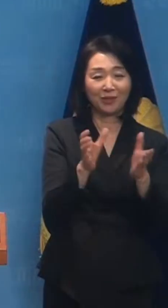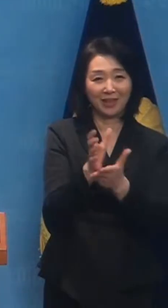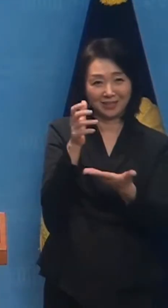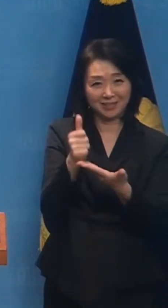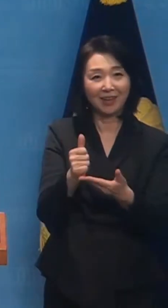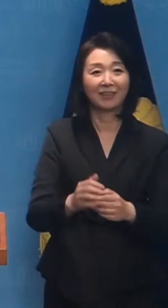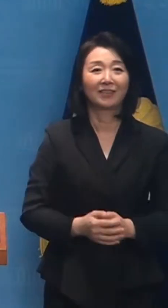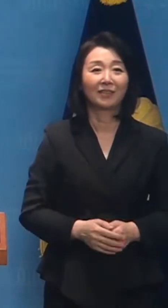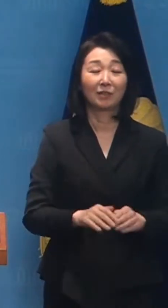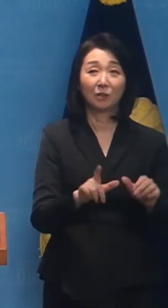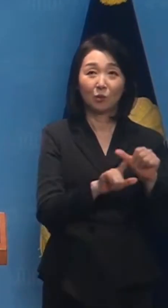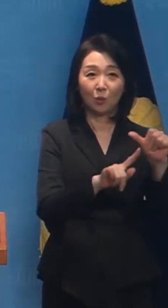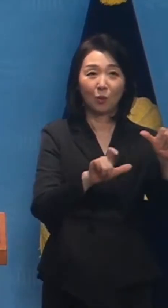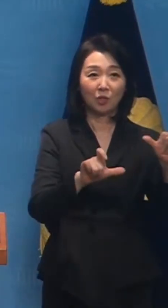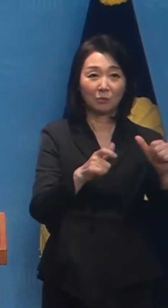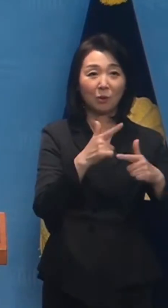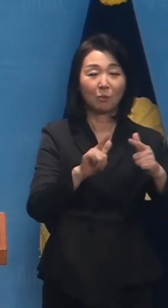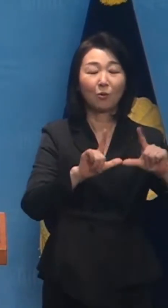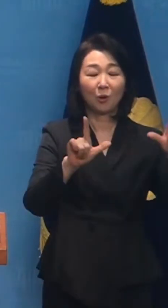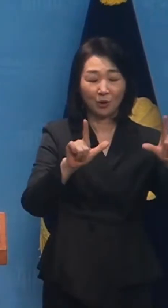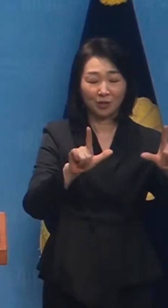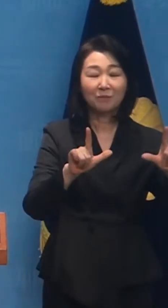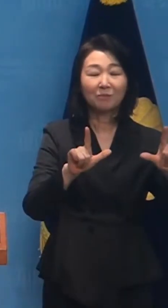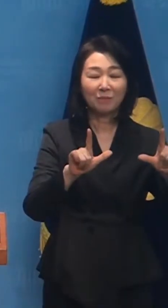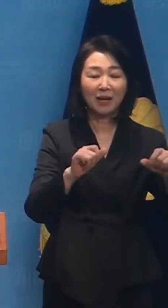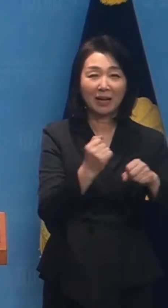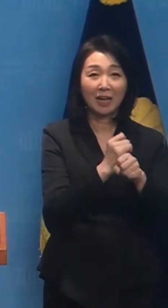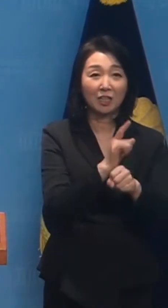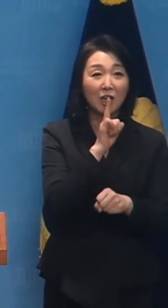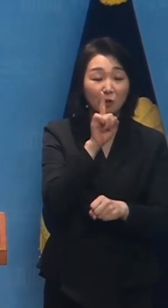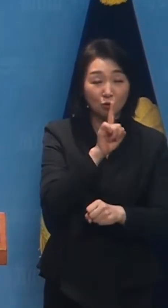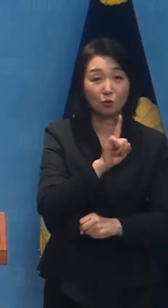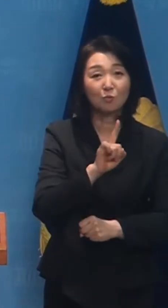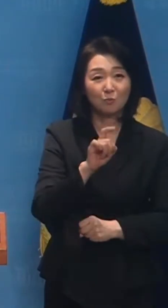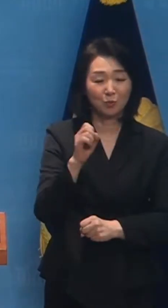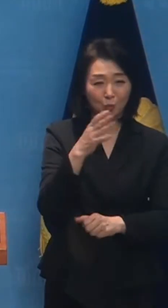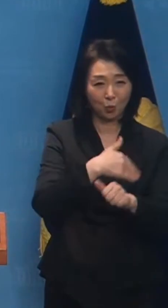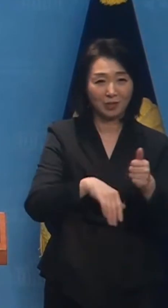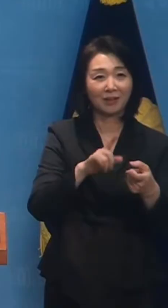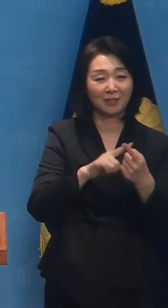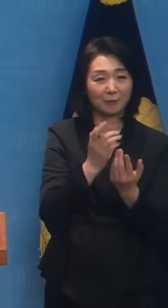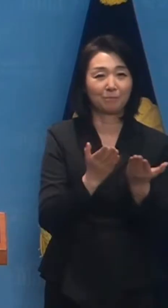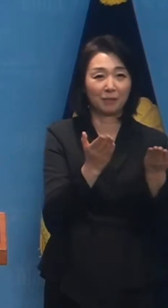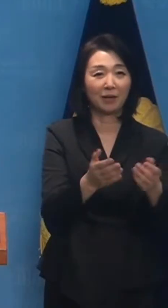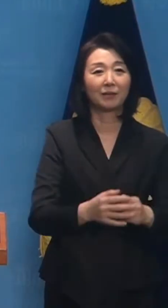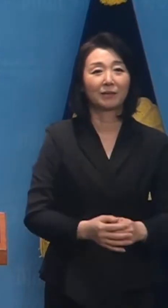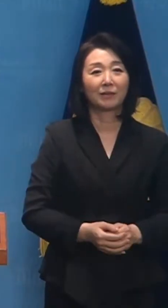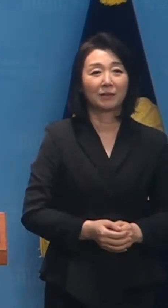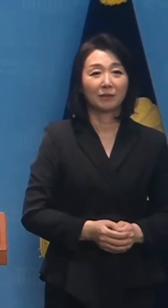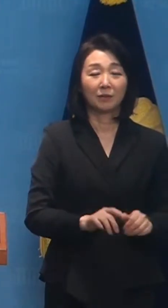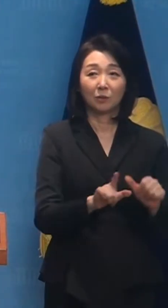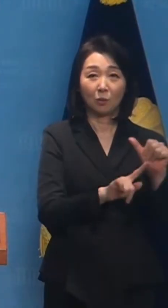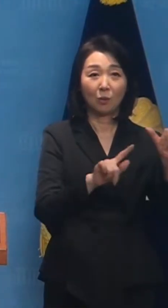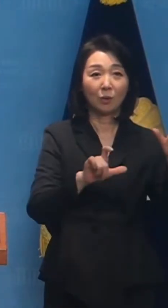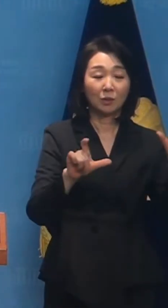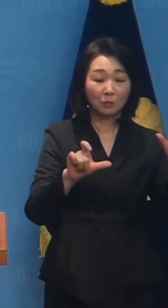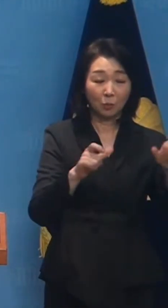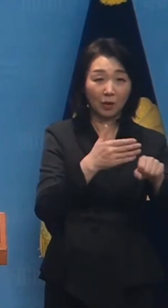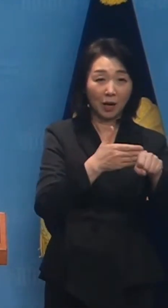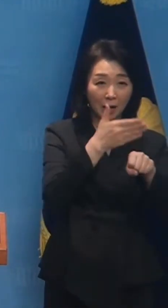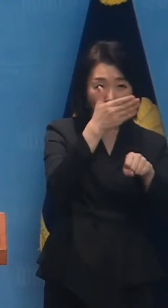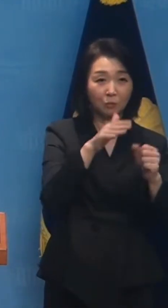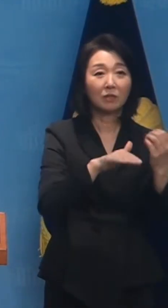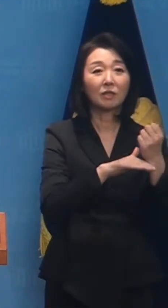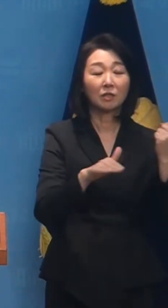법률지원단장이십니다. 5월 15일 목요일 민주파출소 제보 및 주요 현황 브리핑입니다. 5월 15일 9시